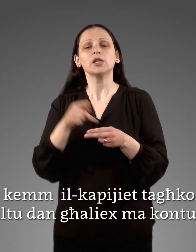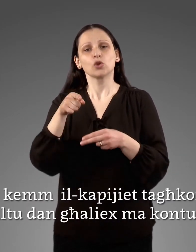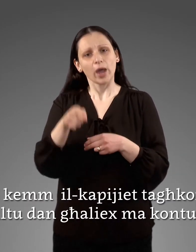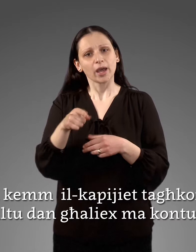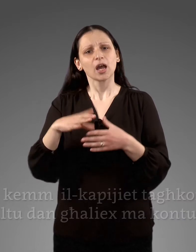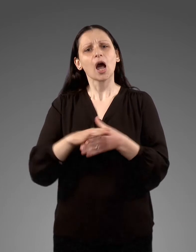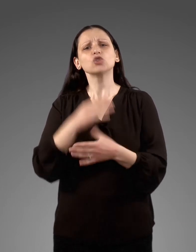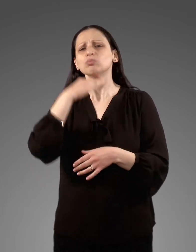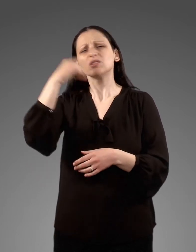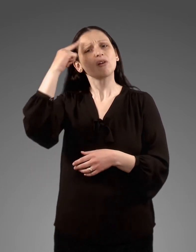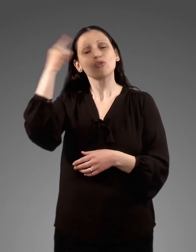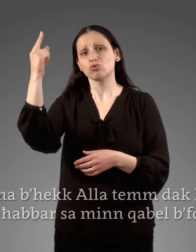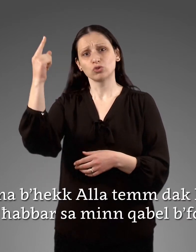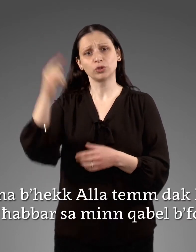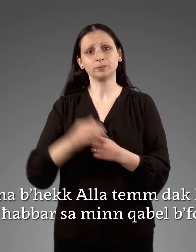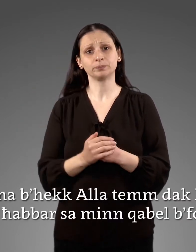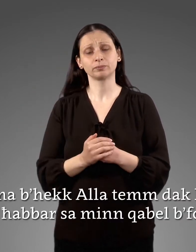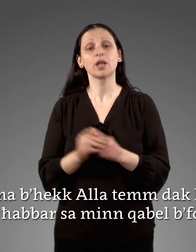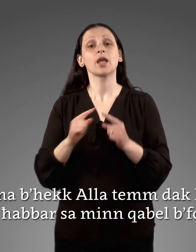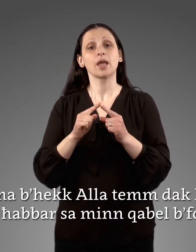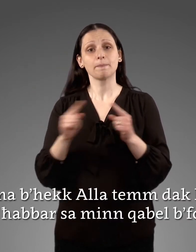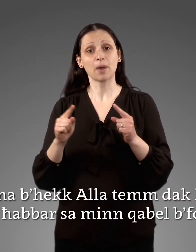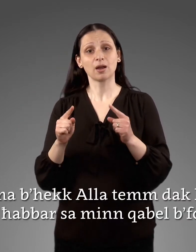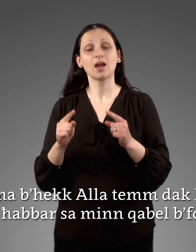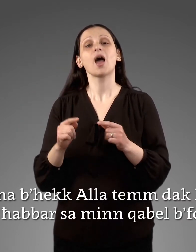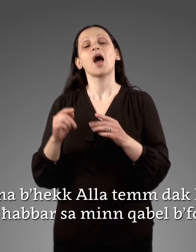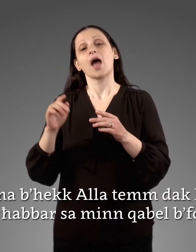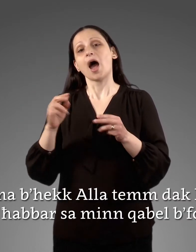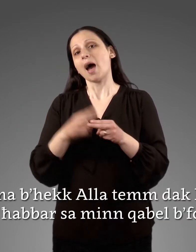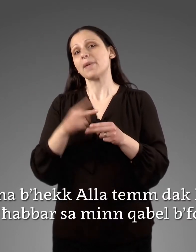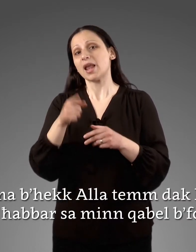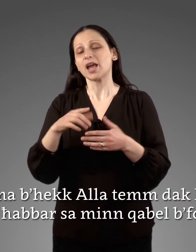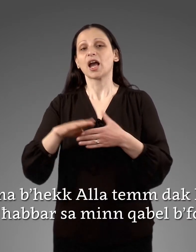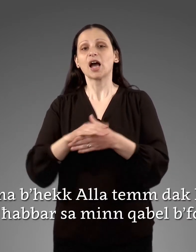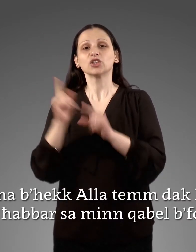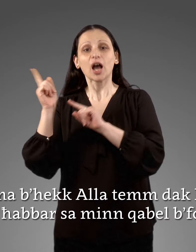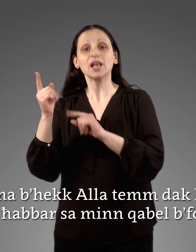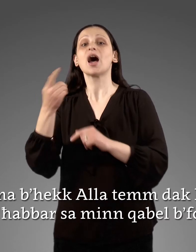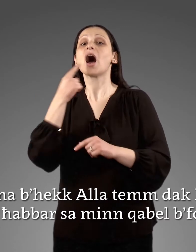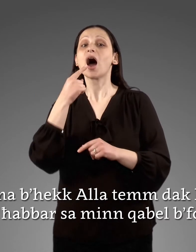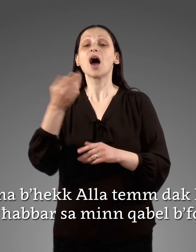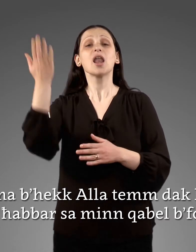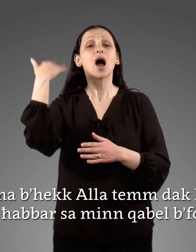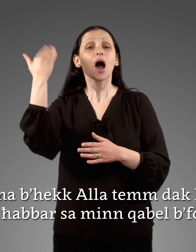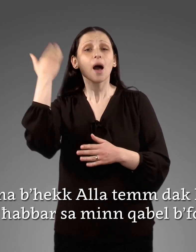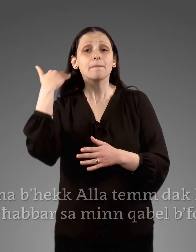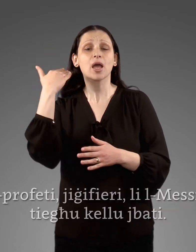تافو إما بك اللا تم داك ليو كين حبر sa min qabel b'fom